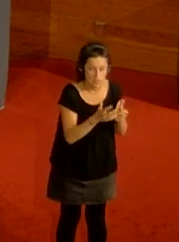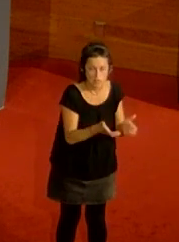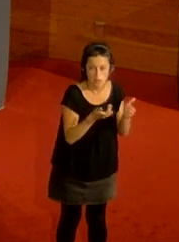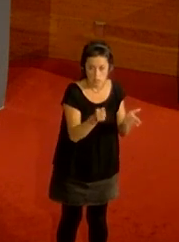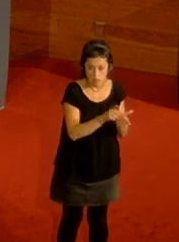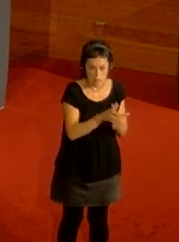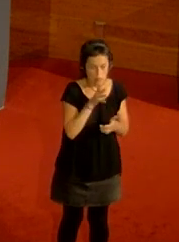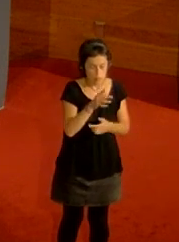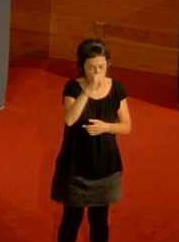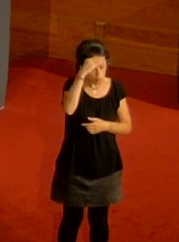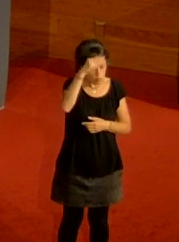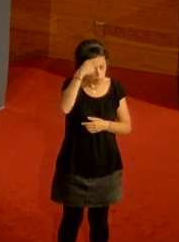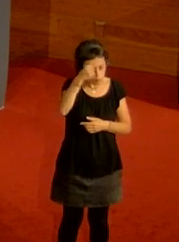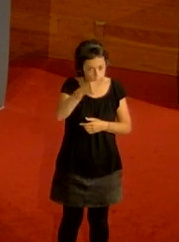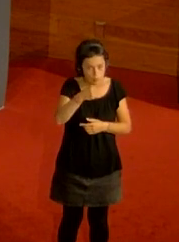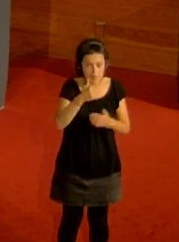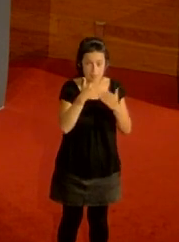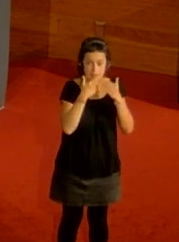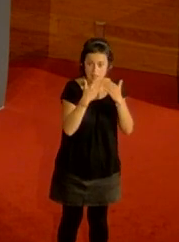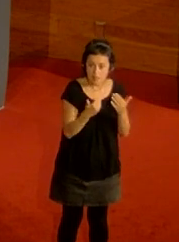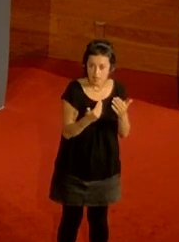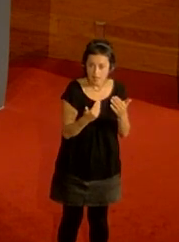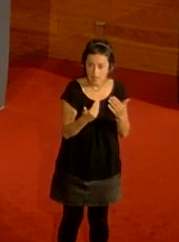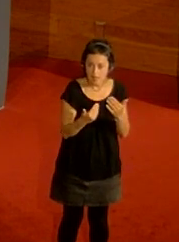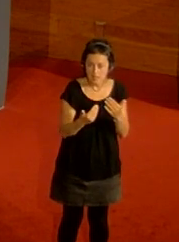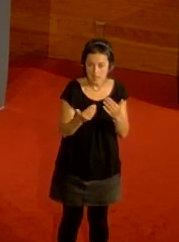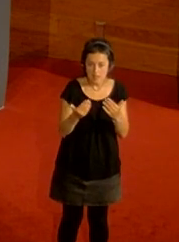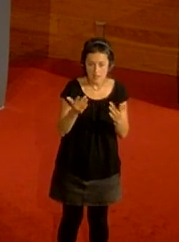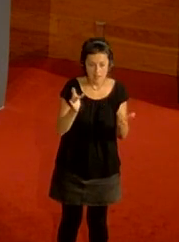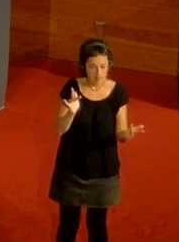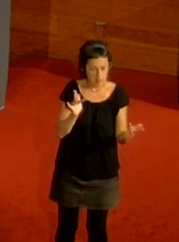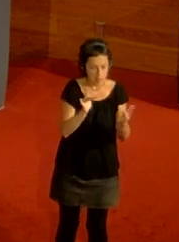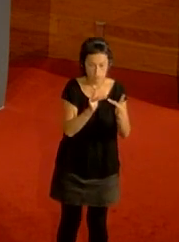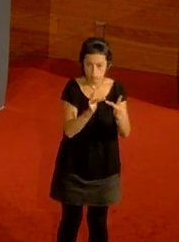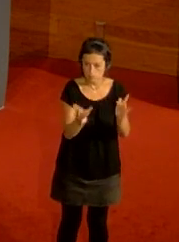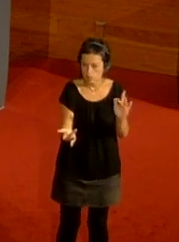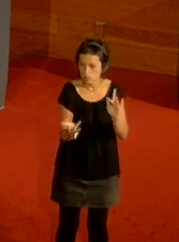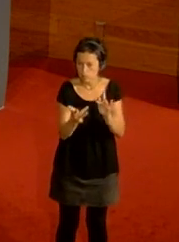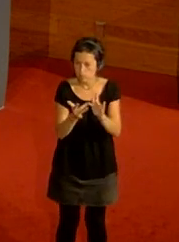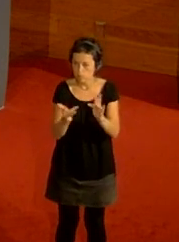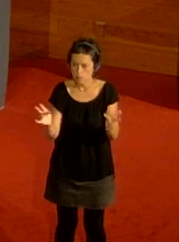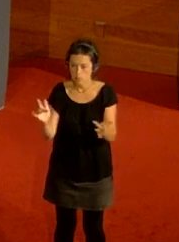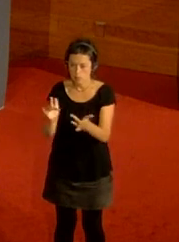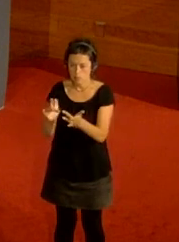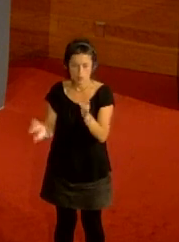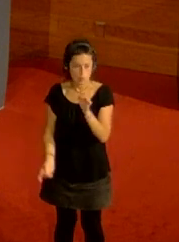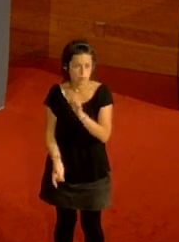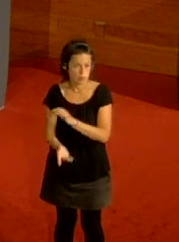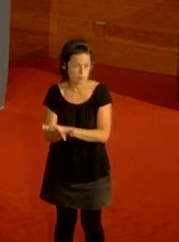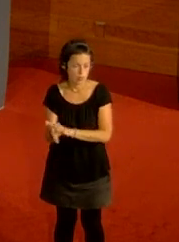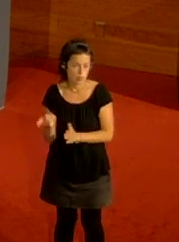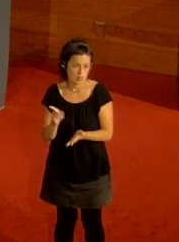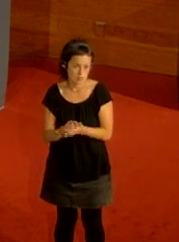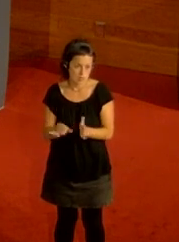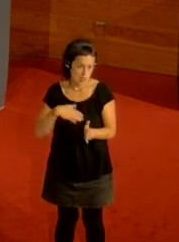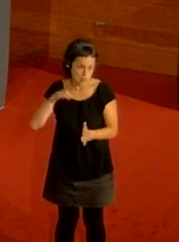permitió crear ese vínculo que le que que les permitía crear costura comunitaria y con esta idea quiero